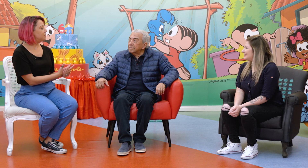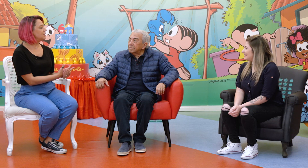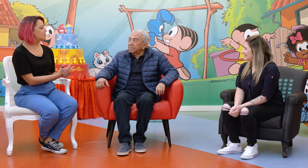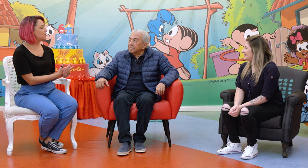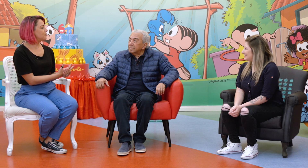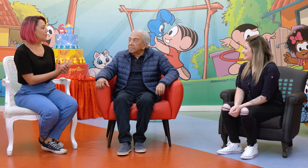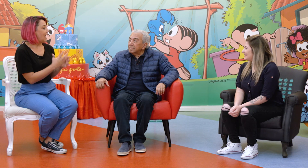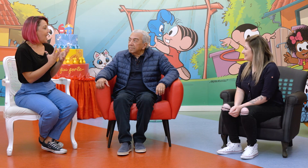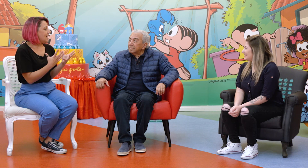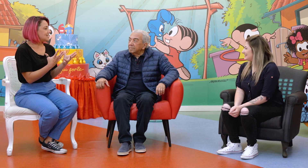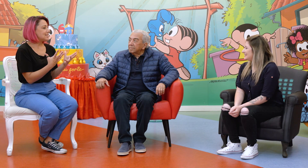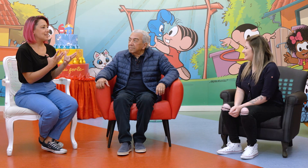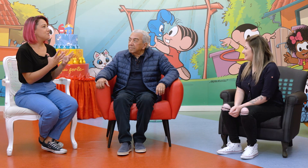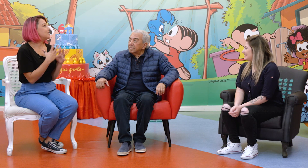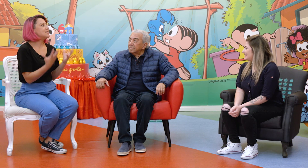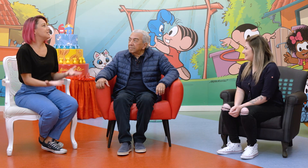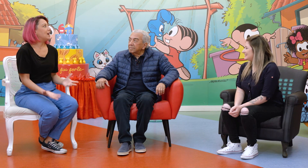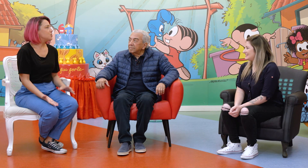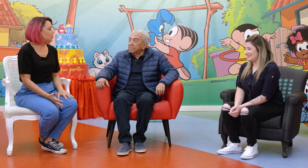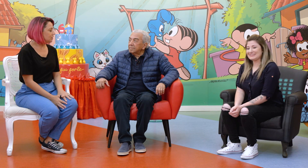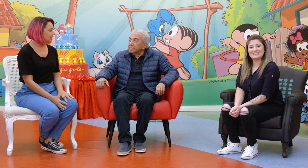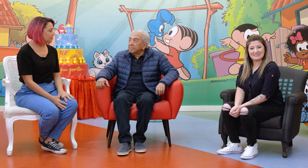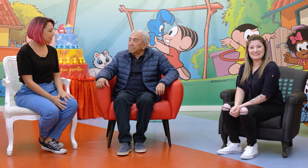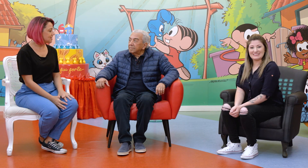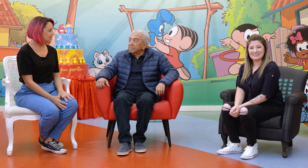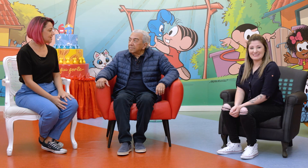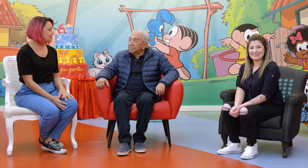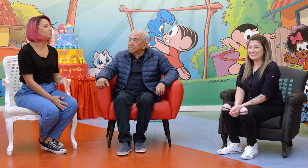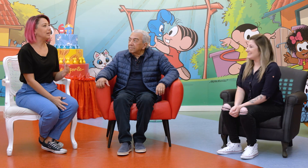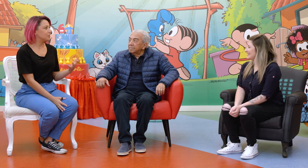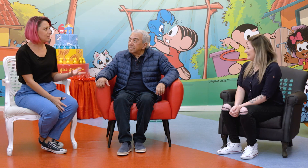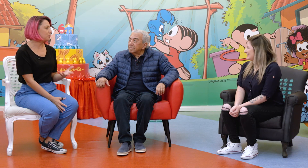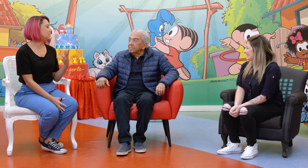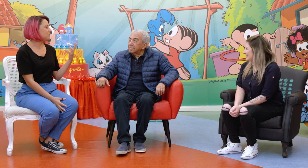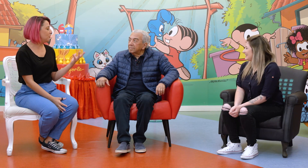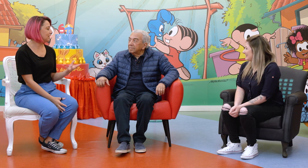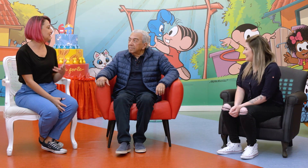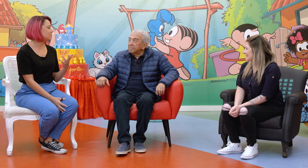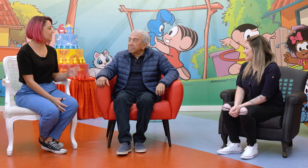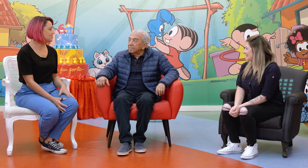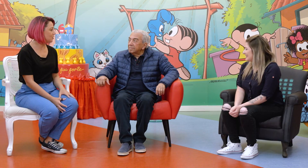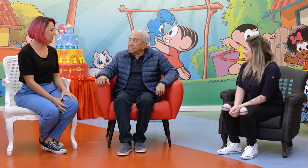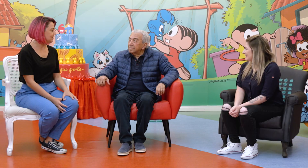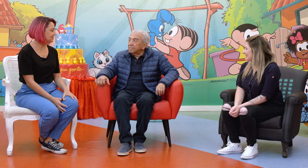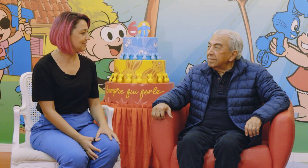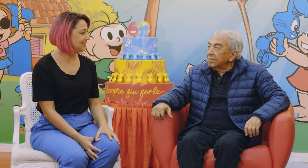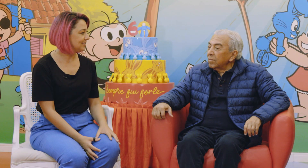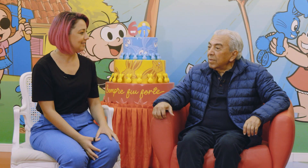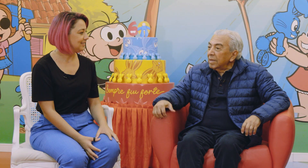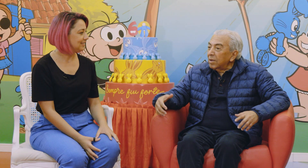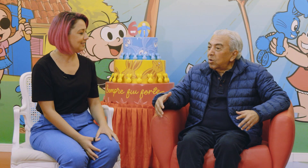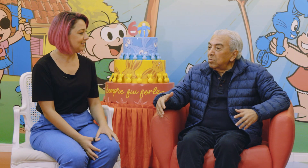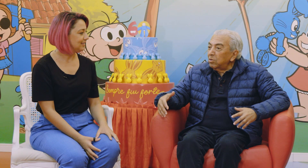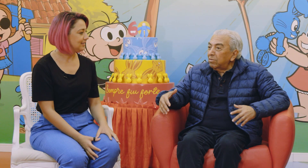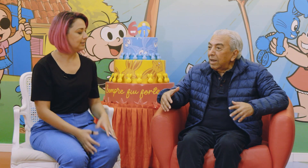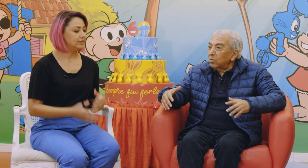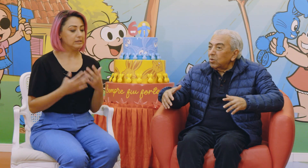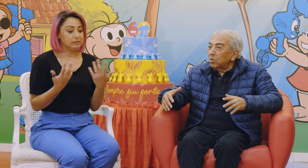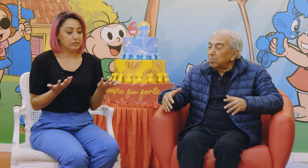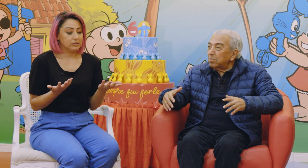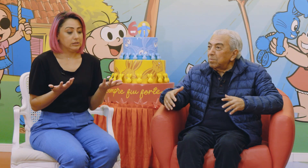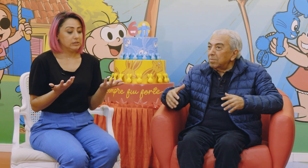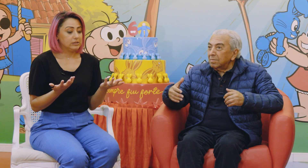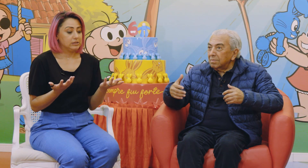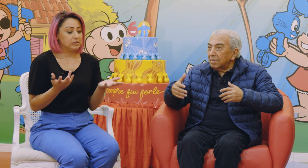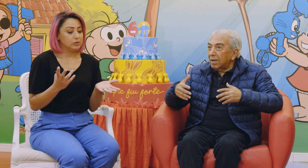público tem visto essa diversidade toda dentro dessa criação, dentro da Turma da Mônica, dentro das historinhas? Como eu